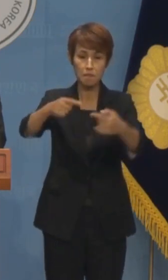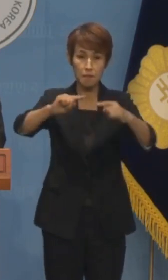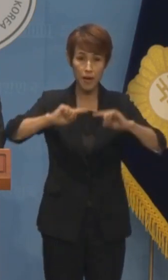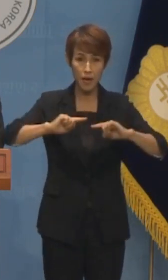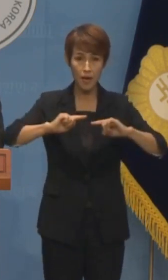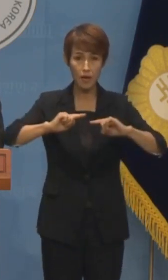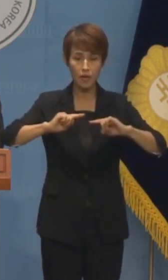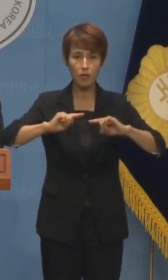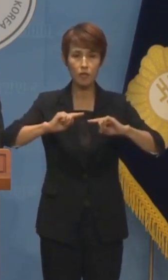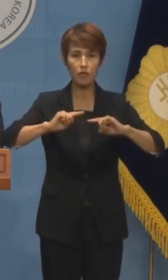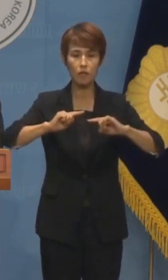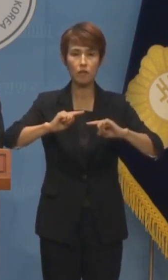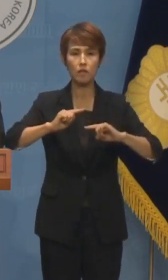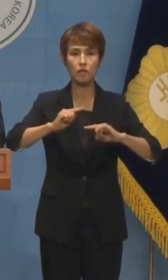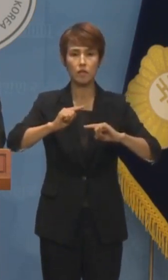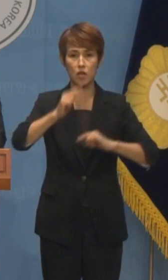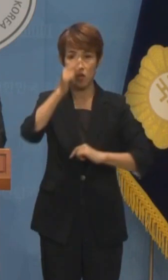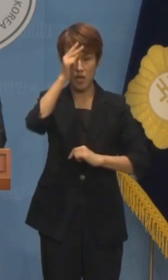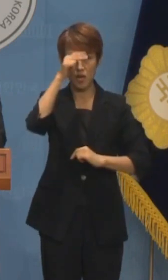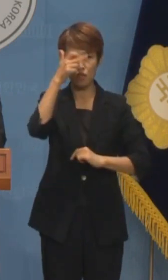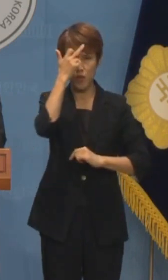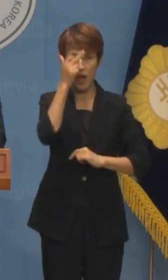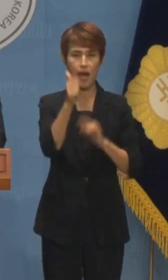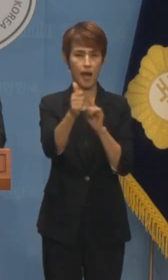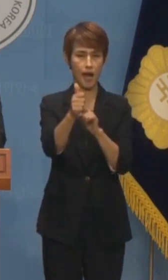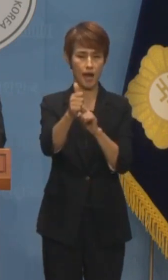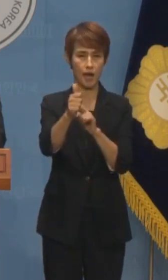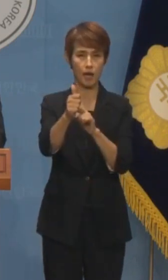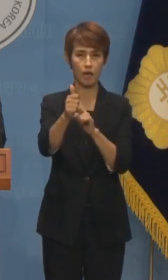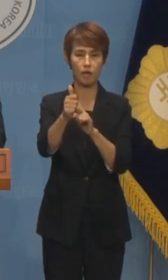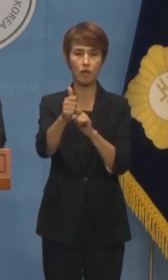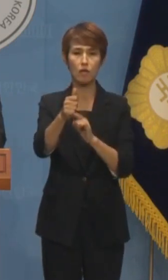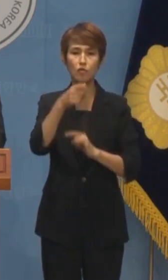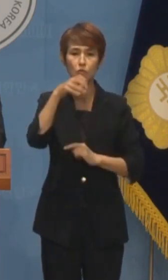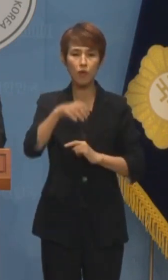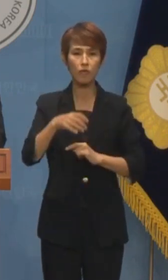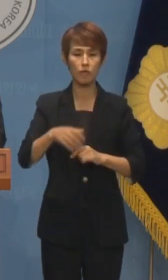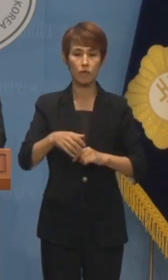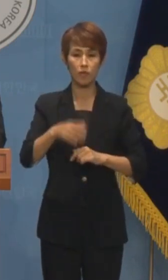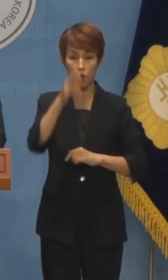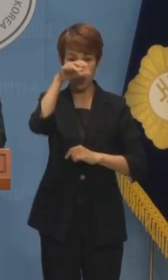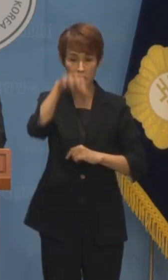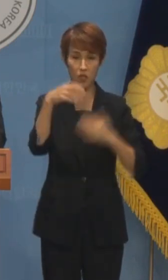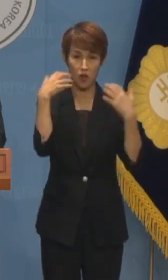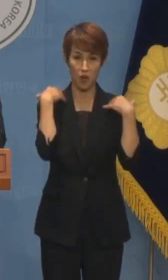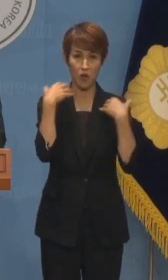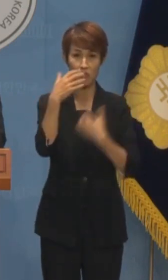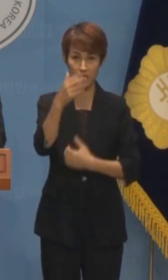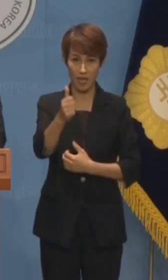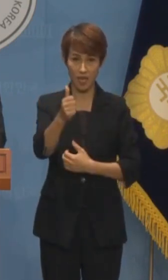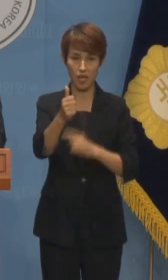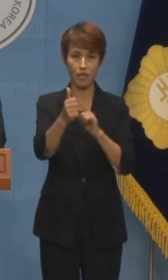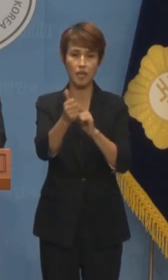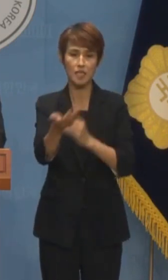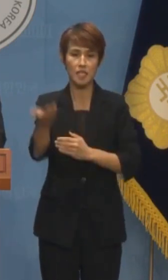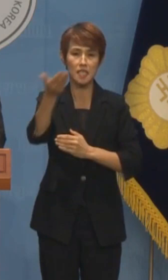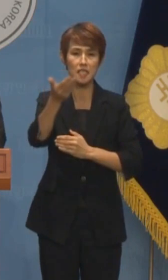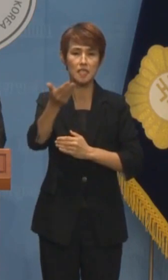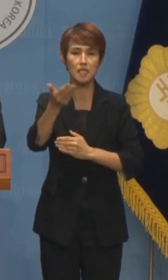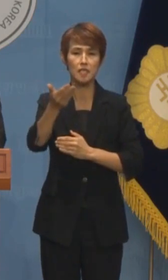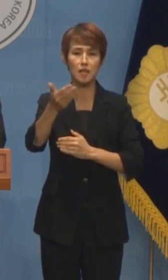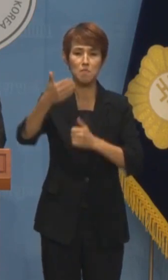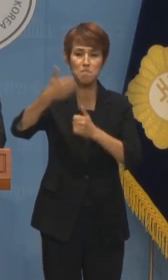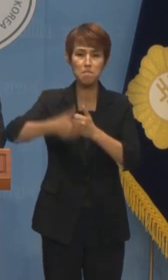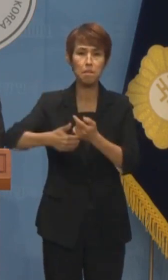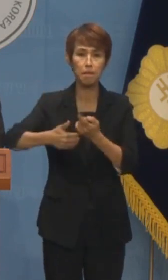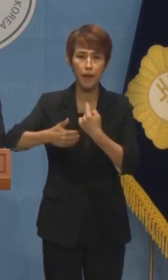있던 현직 경찰 최모 씨를 통해 수원 남부경찰서장 조모 경무관의 승진 인사 청탁을